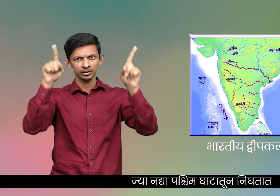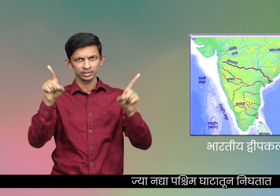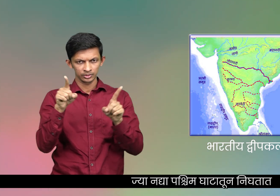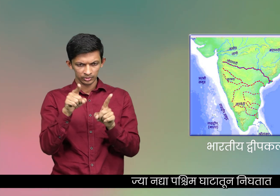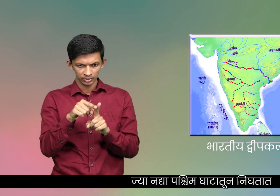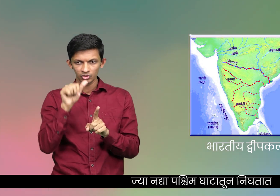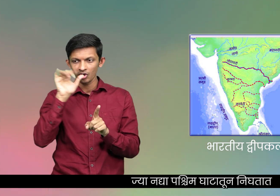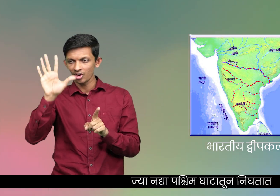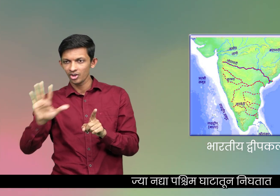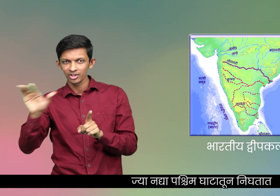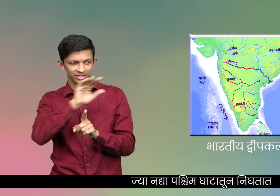ज्या नद्या पश्चिम घाटातून निघतात